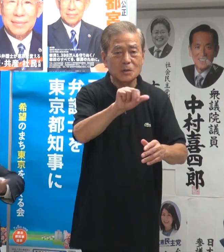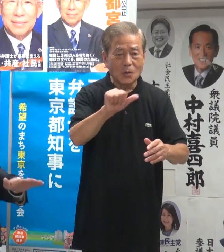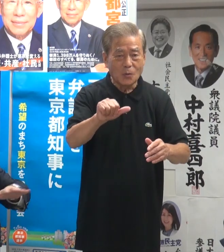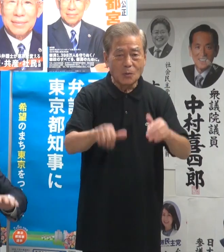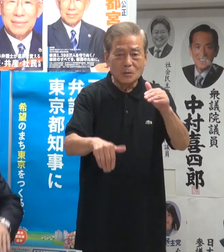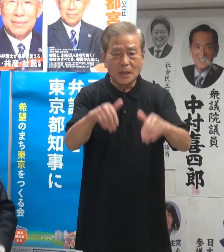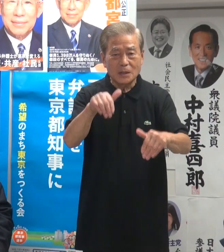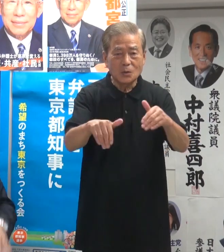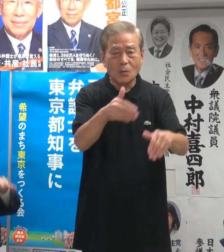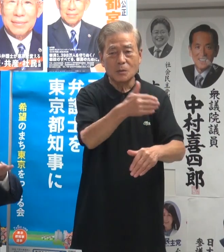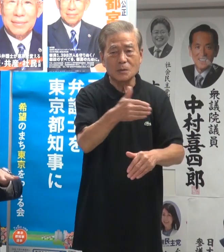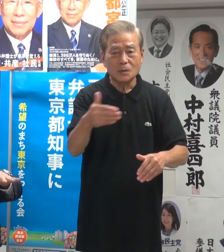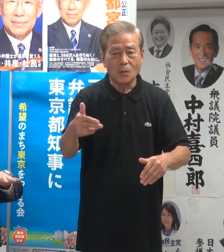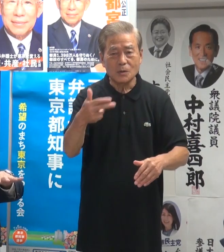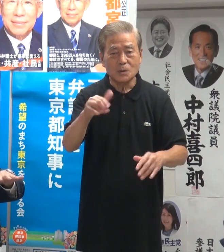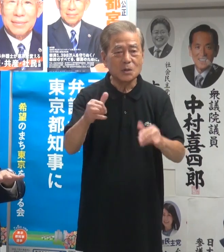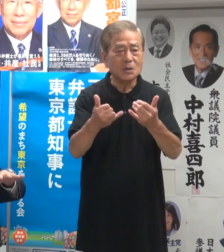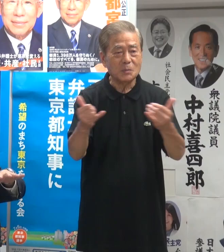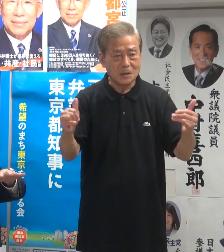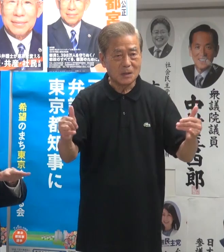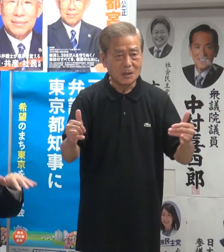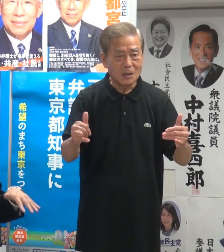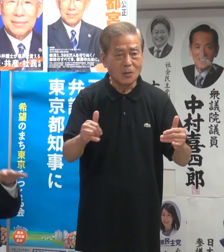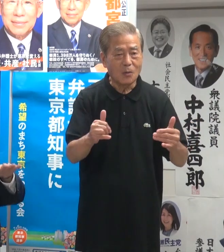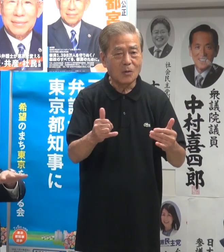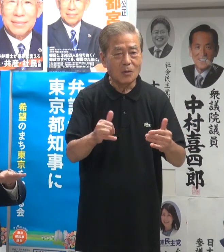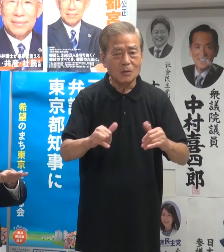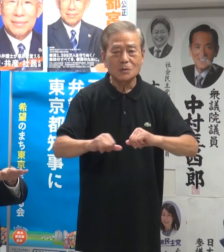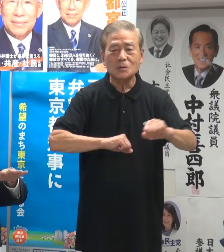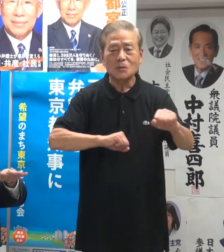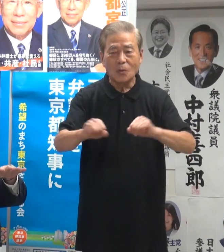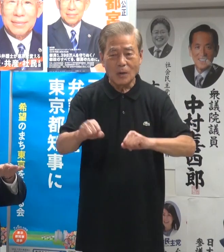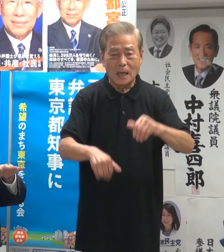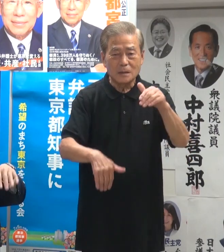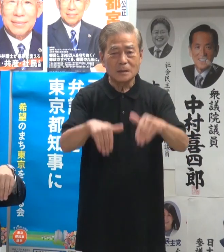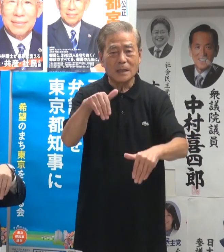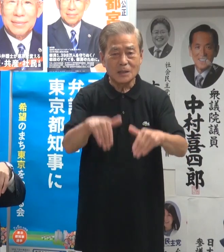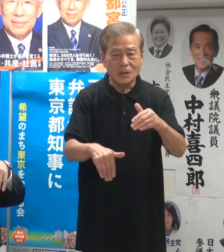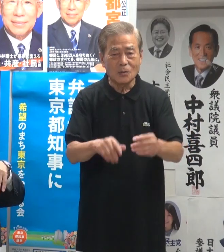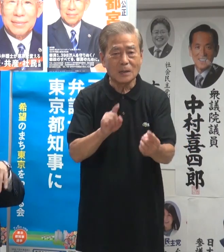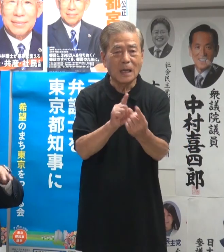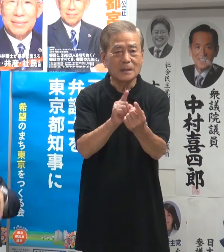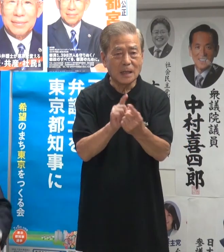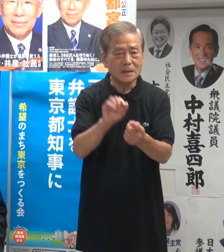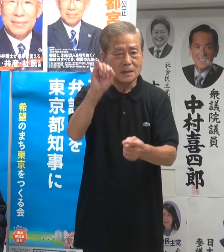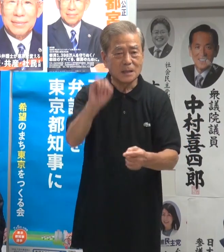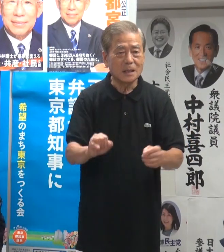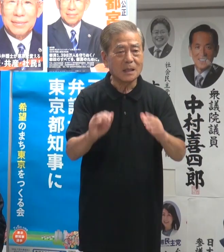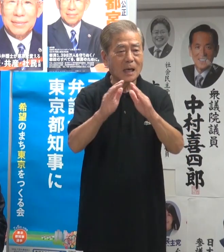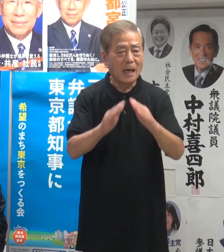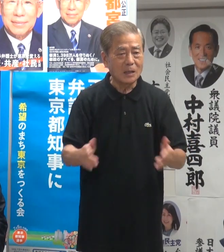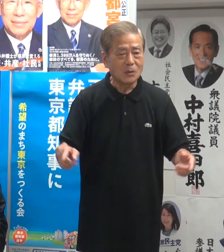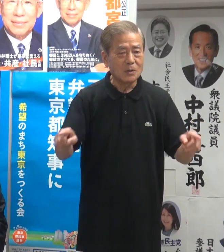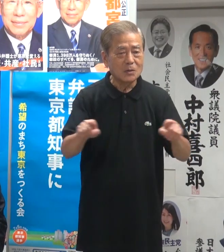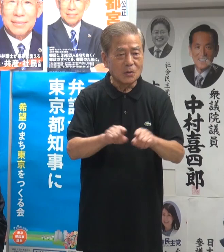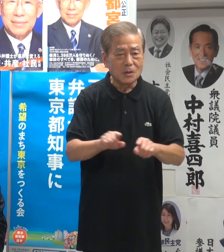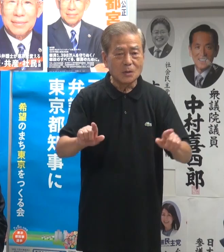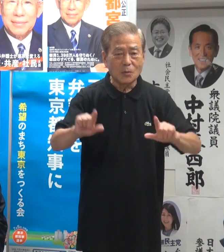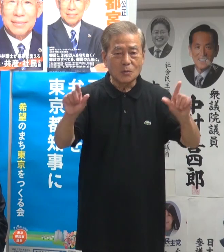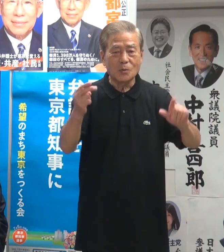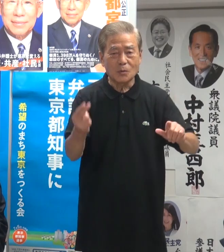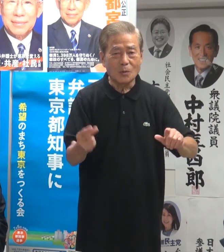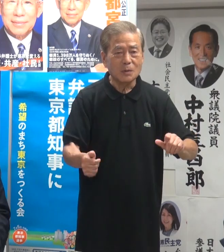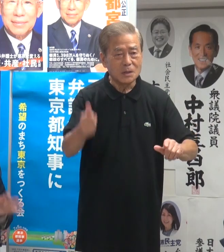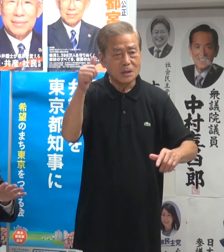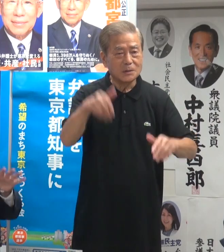した市民運動がまとまった形で選対と連携を取りながら都知事選を戦ったという形跡になっているので